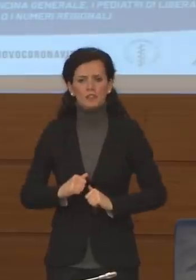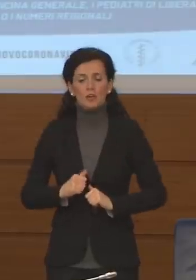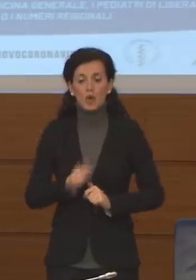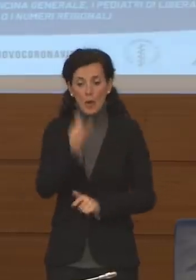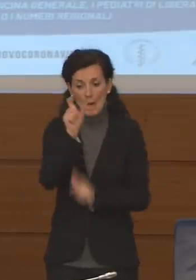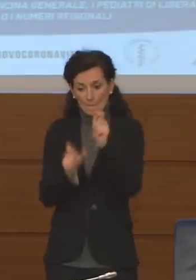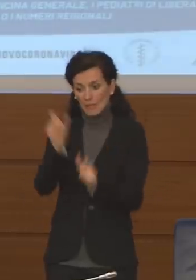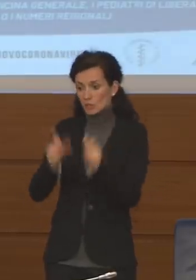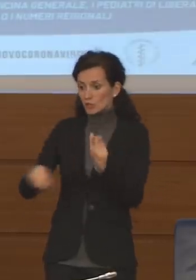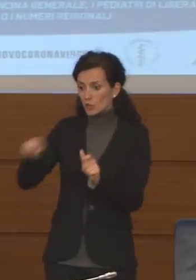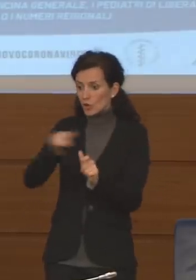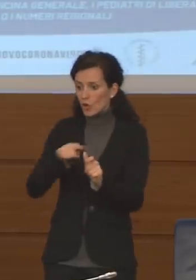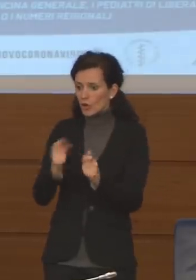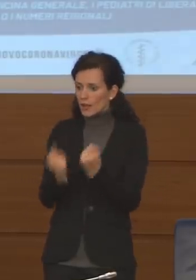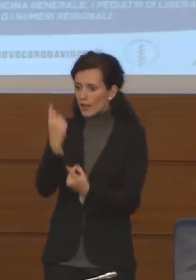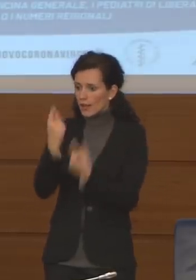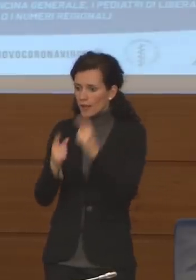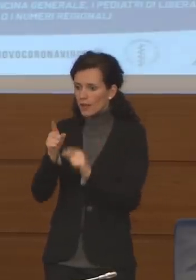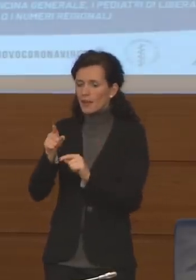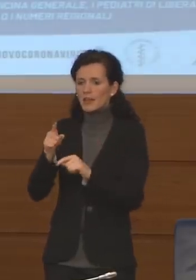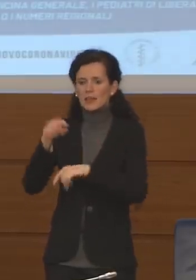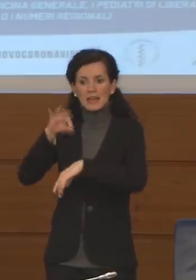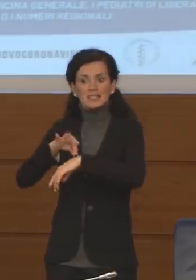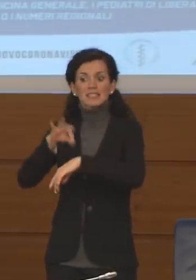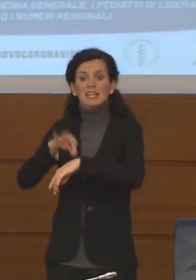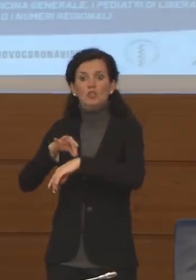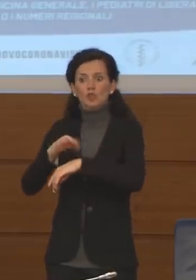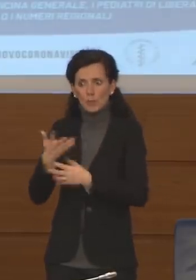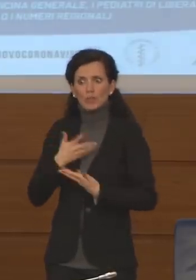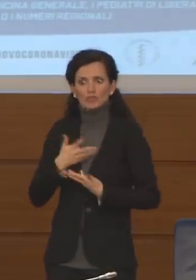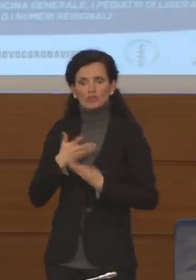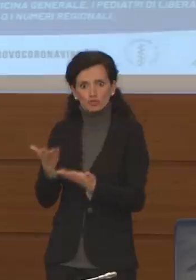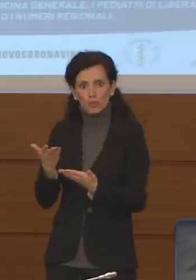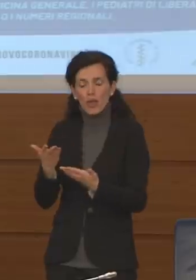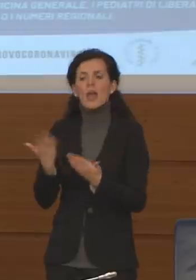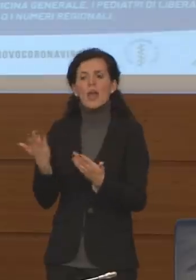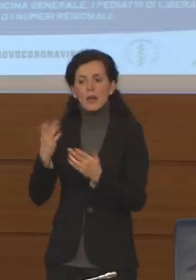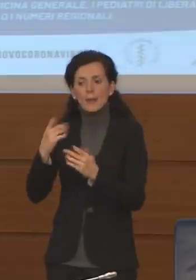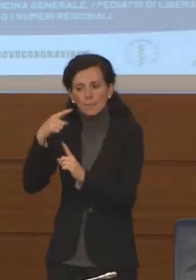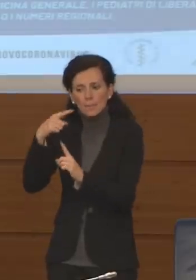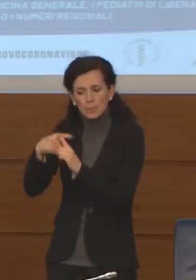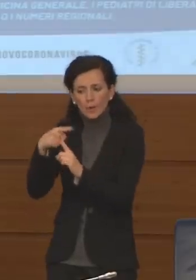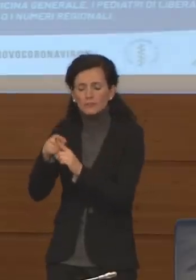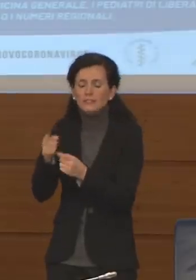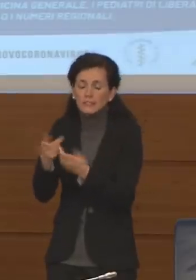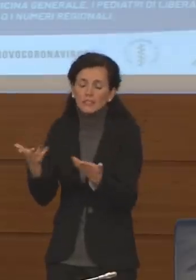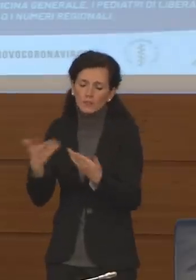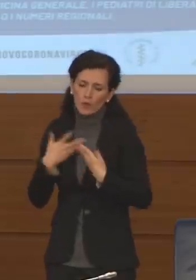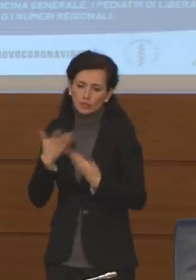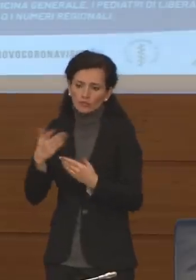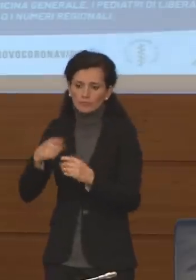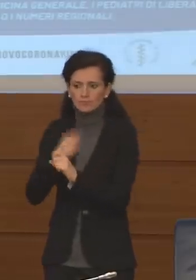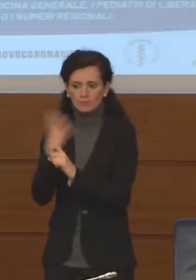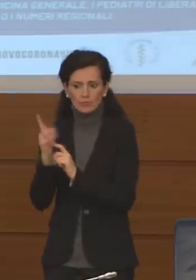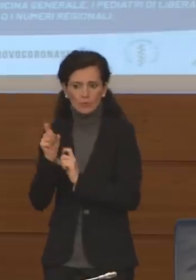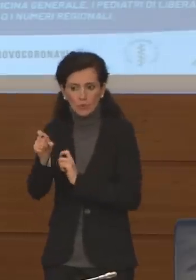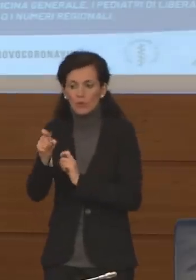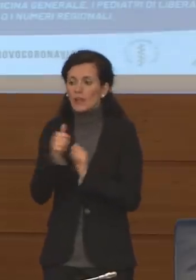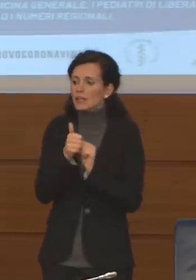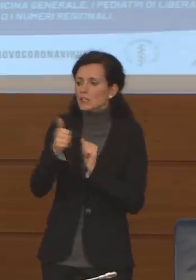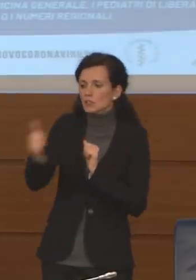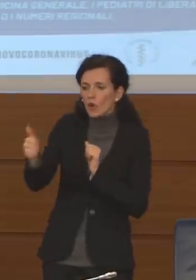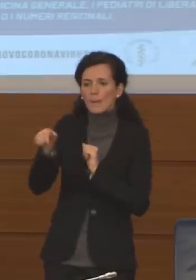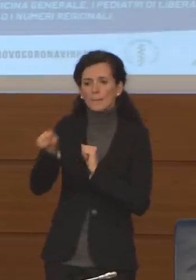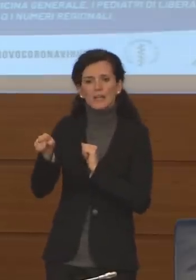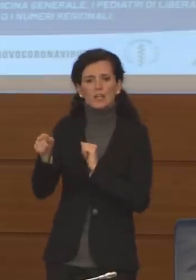positive asintomatiche ma positive che sono diciamo quarantena te né loro né